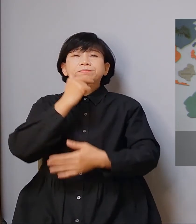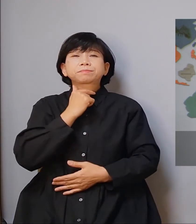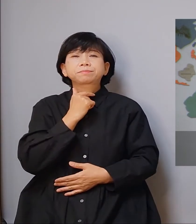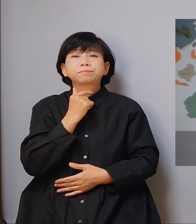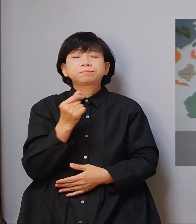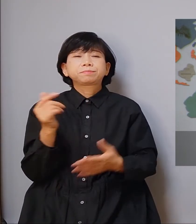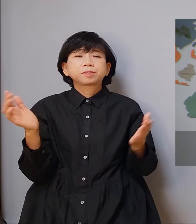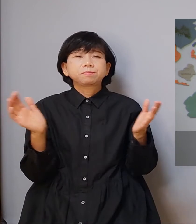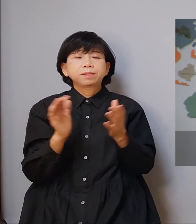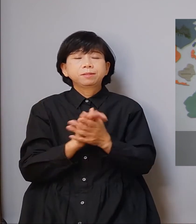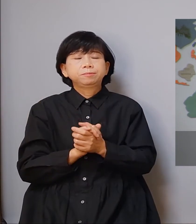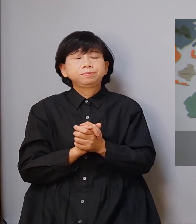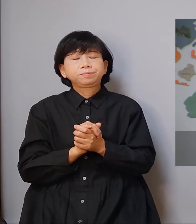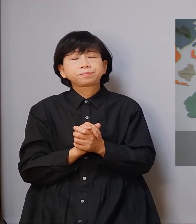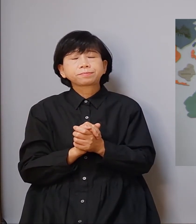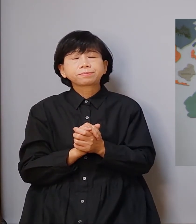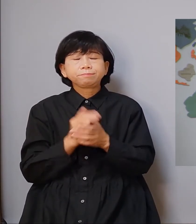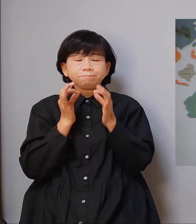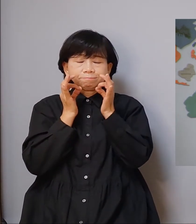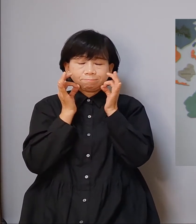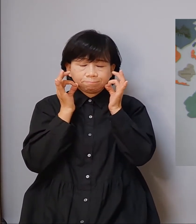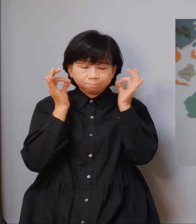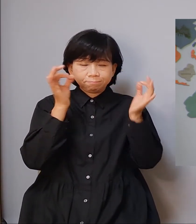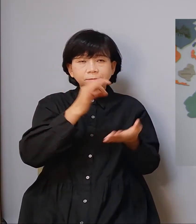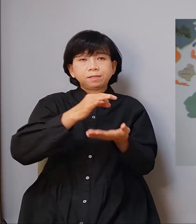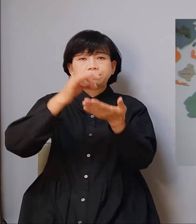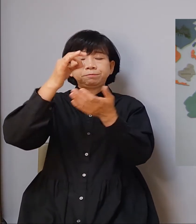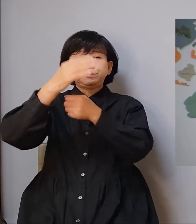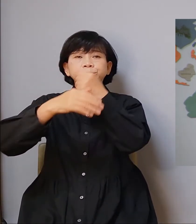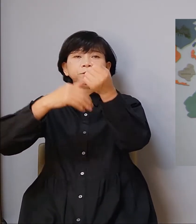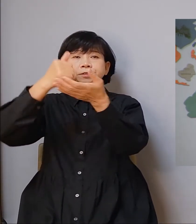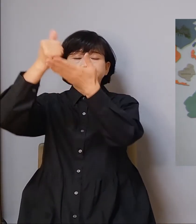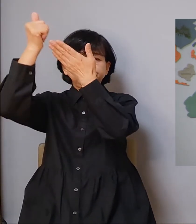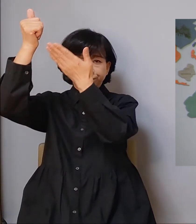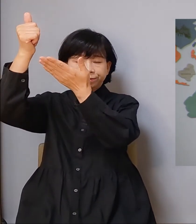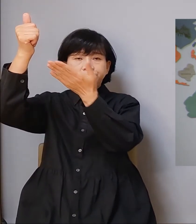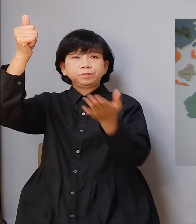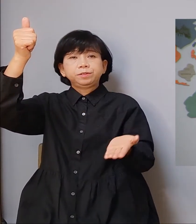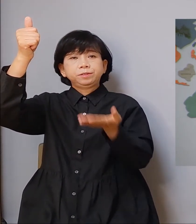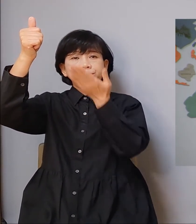섬기리. 아멘. 우리 정성껏 준비한 예물 하나님 앞에 드립니다.